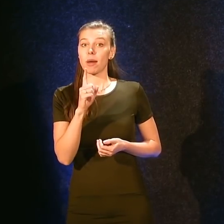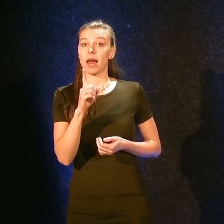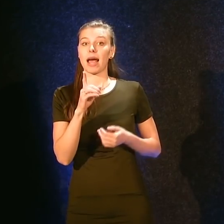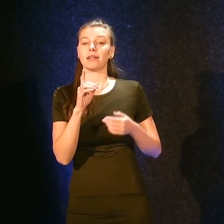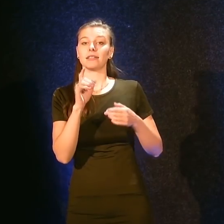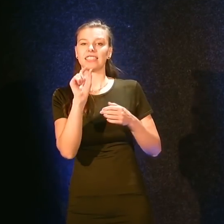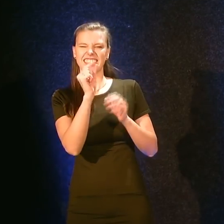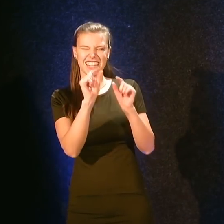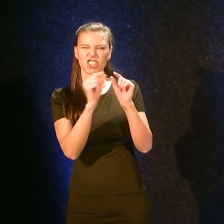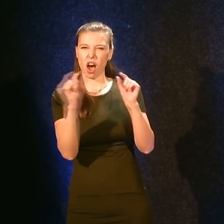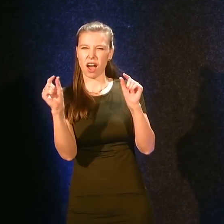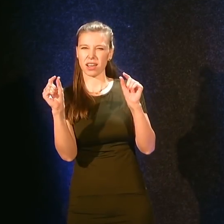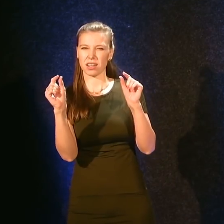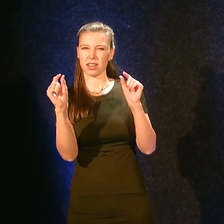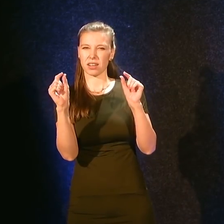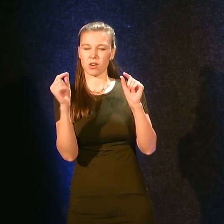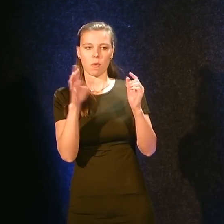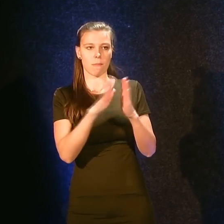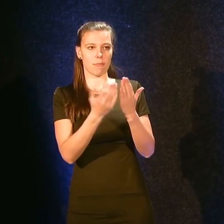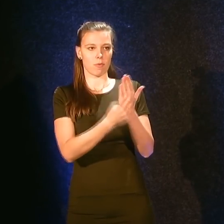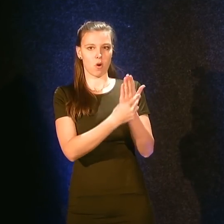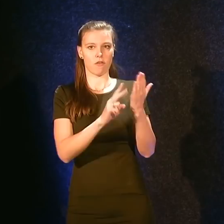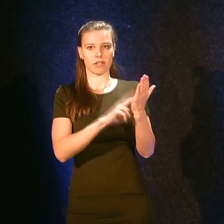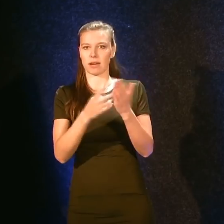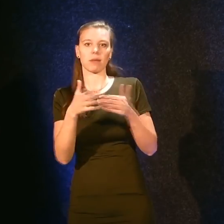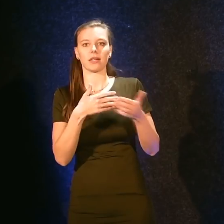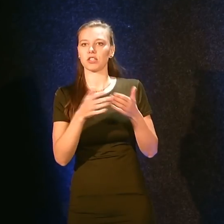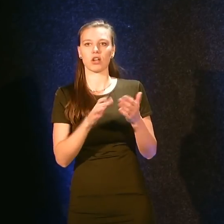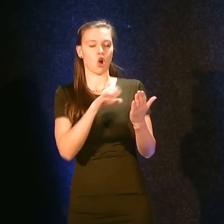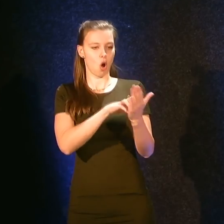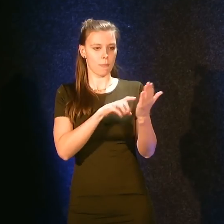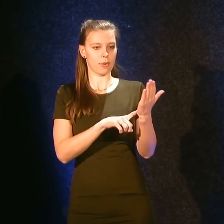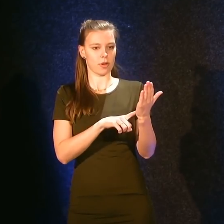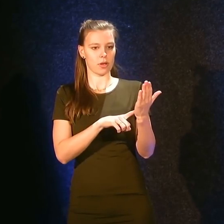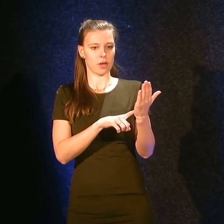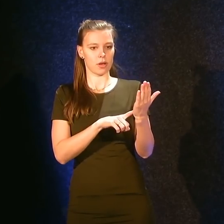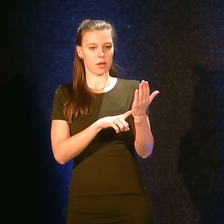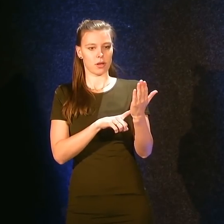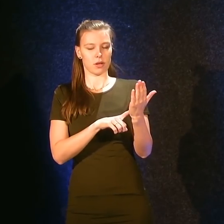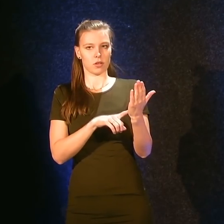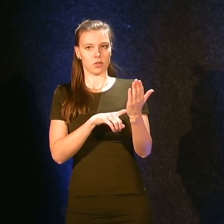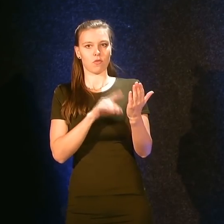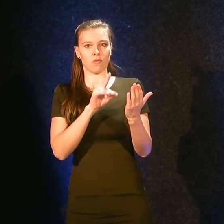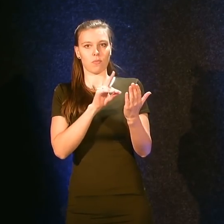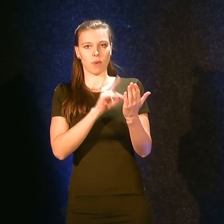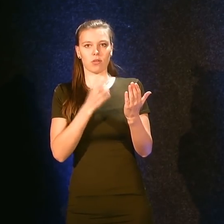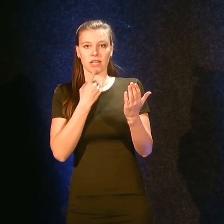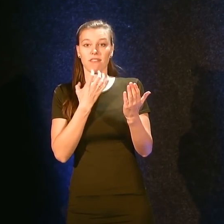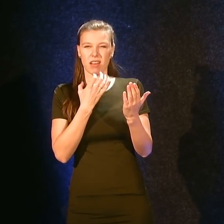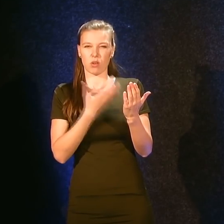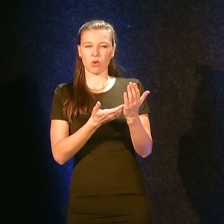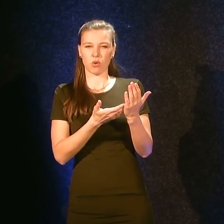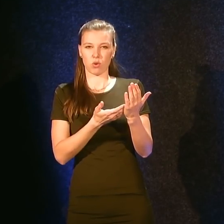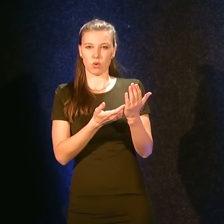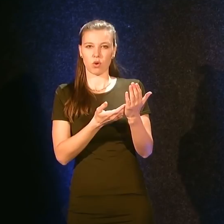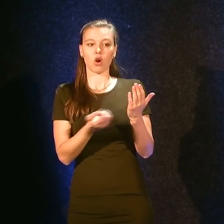je ook leest, overal zie je iets soortgelijks terug. In de grondtaal ook. Alsof Paulus wil zeggen, ik geloof dat het goed komt,